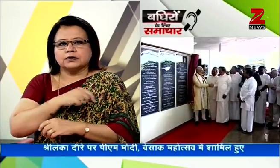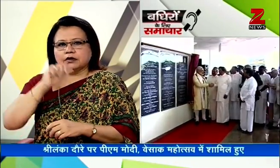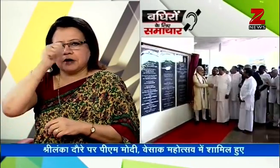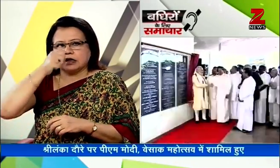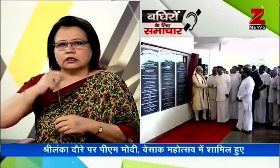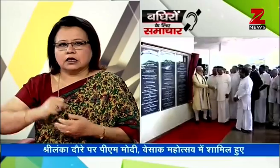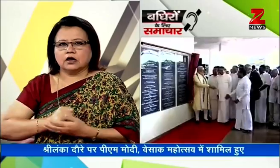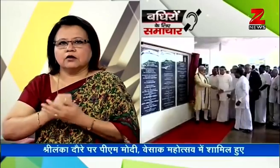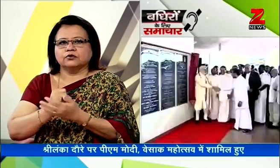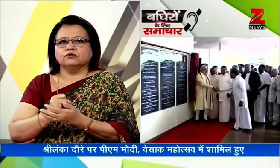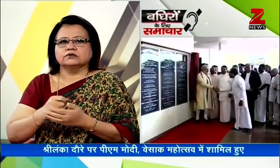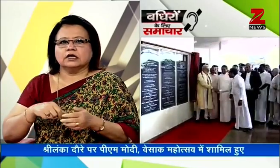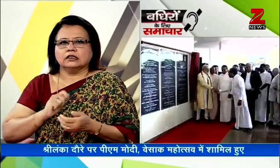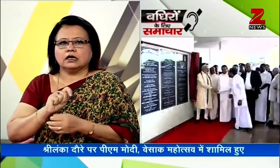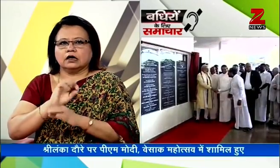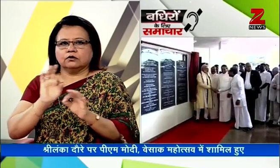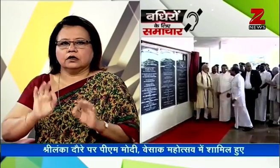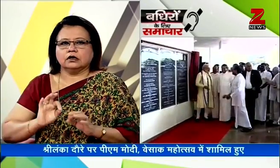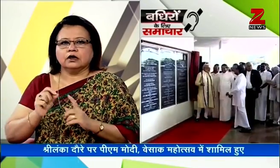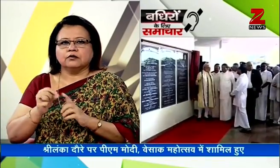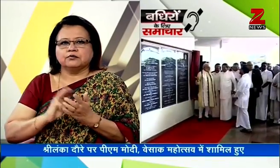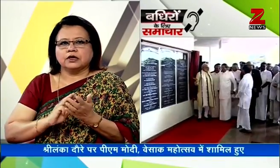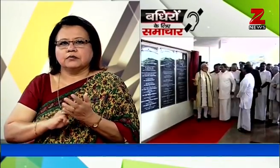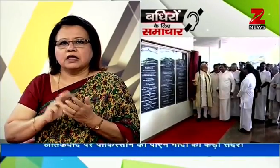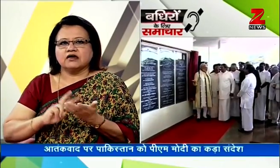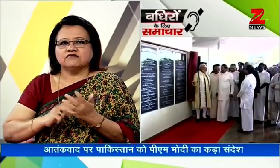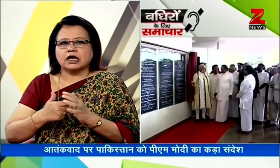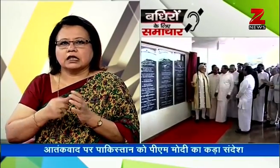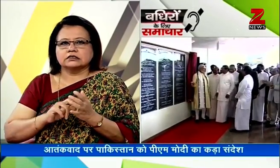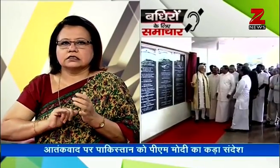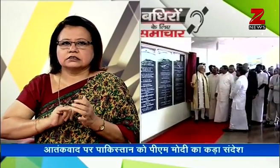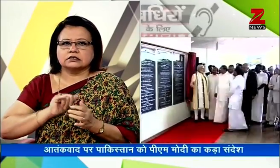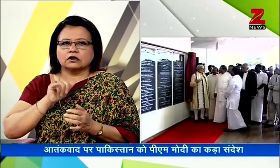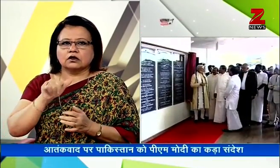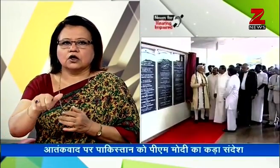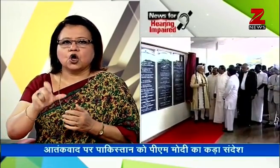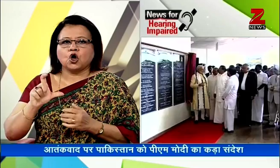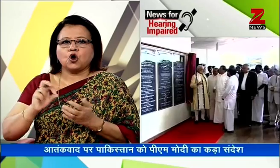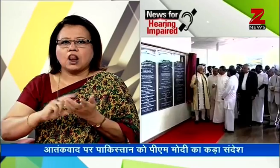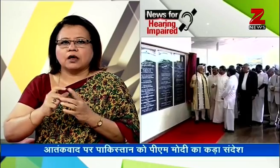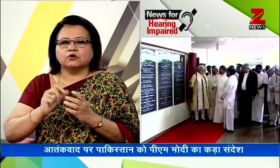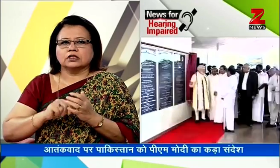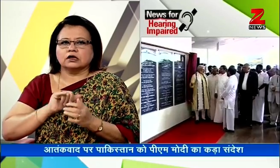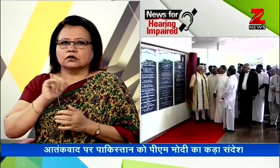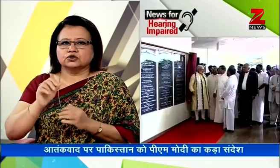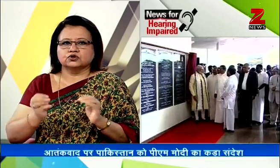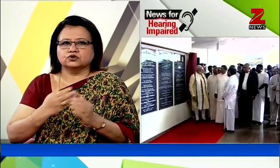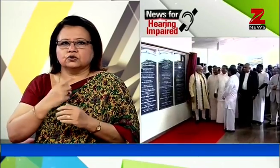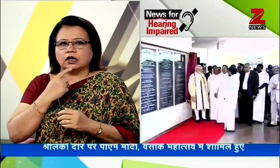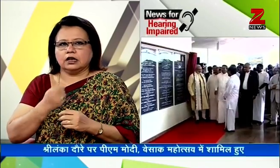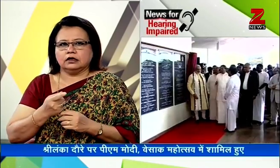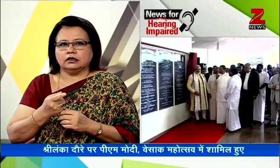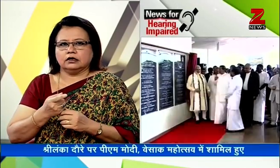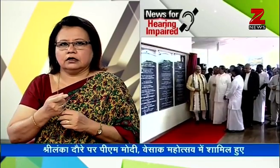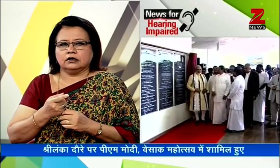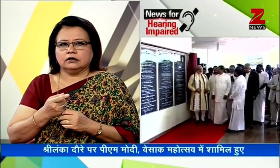अस्पताल भारत के सहयोग से बना है। पीएम मोदी ने वाराणसी से सीधे कोलंबो तक विमान सेवा शुरू करने का